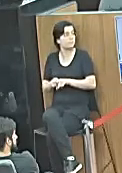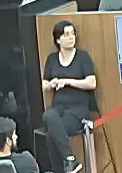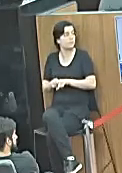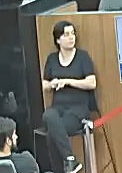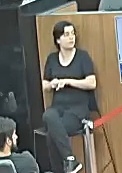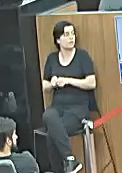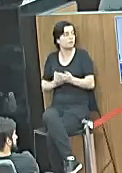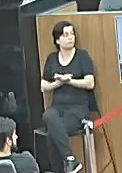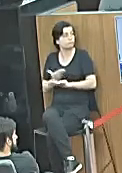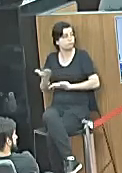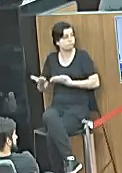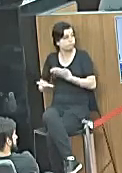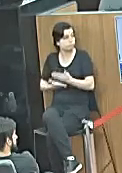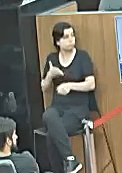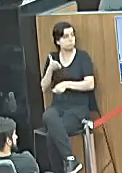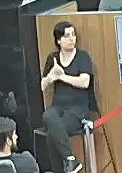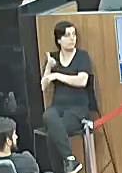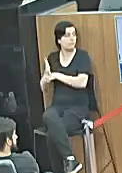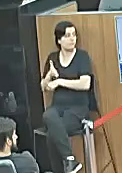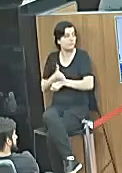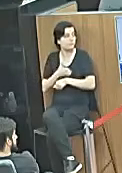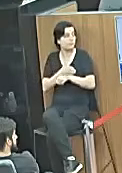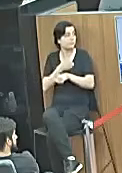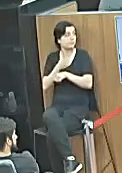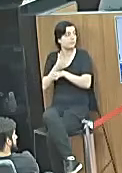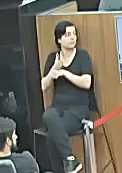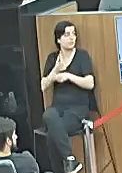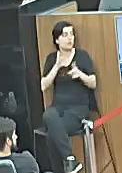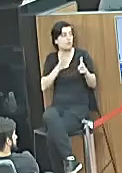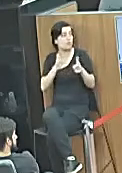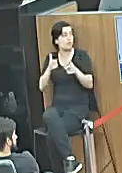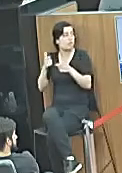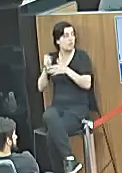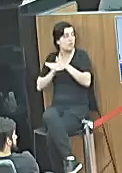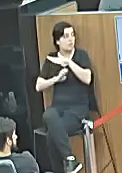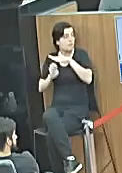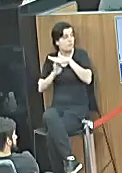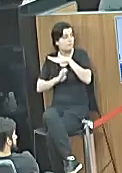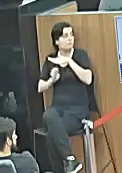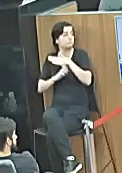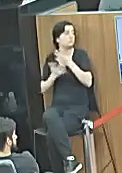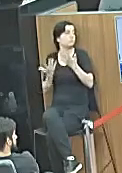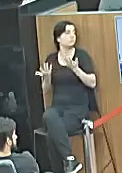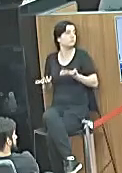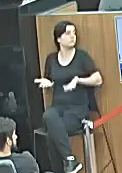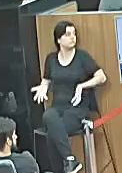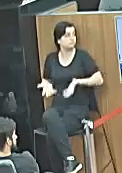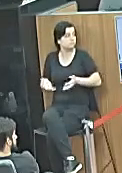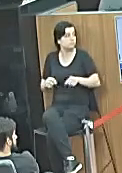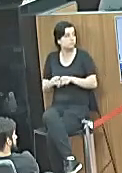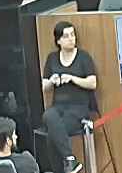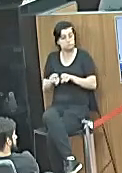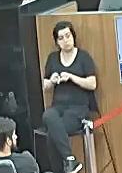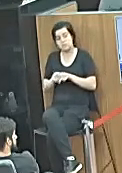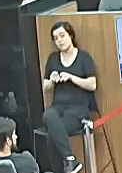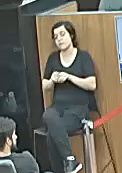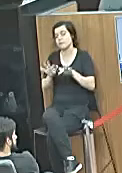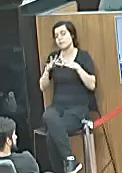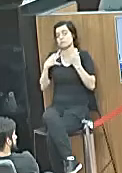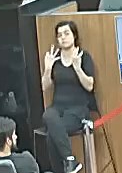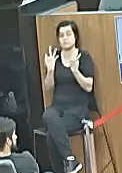mercados institucionais promover o assessoramento de gestão às agroindústrias familiares